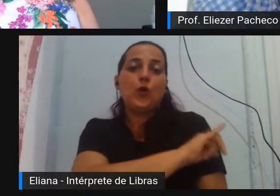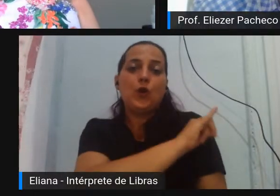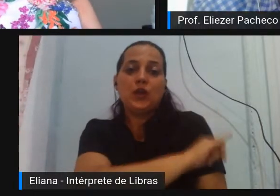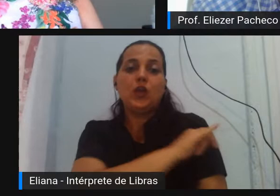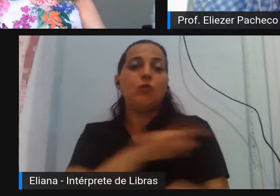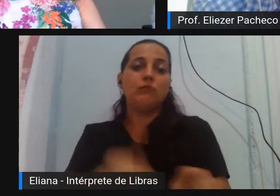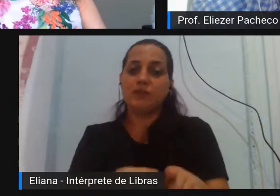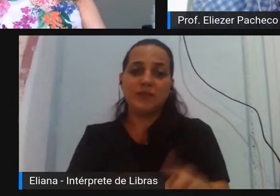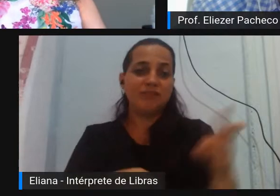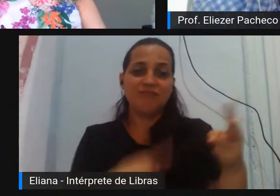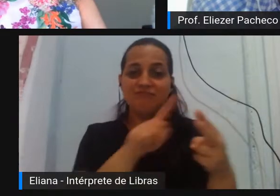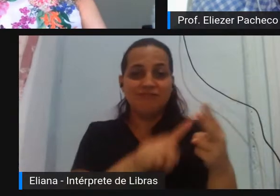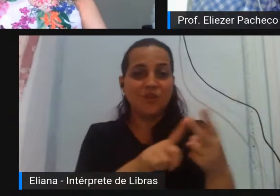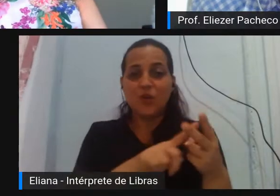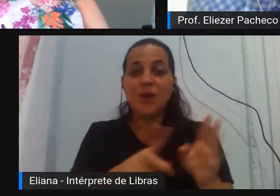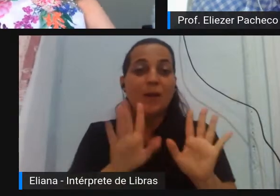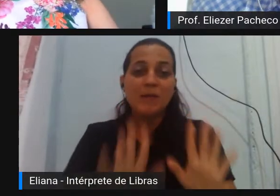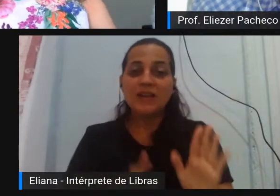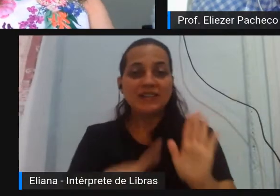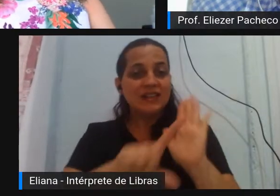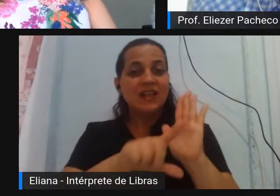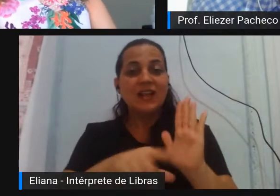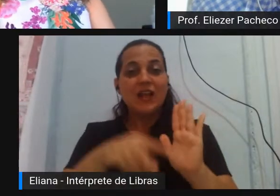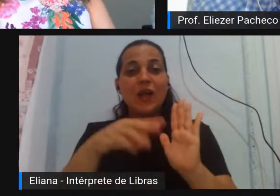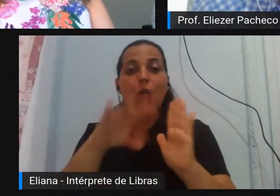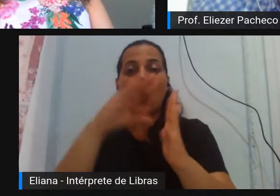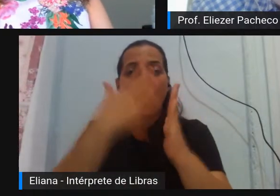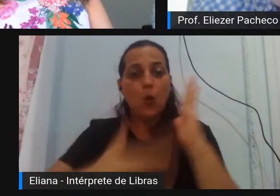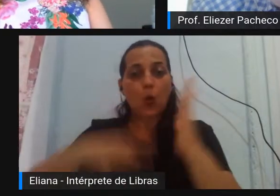dos institutos, né?